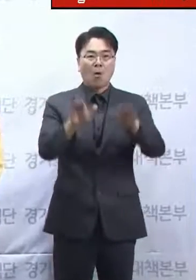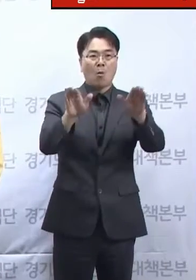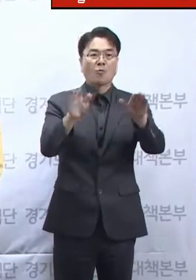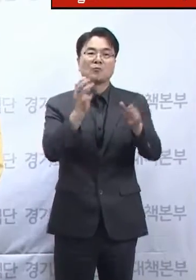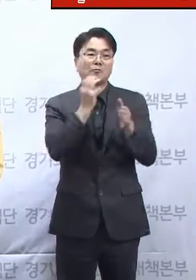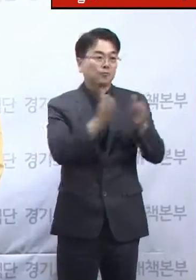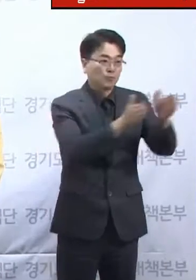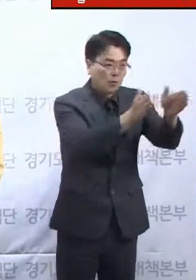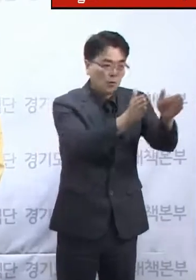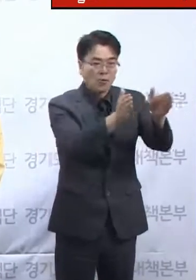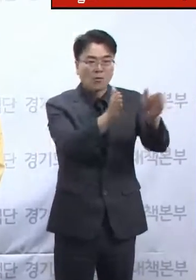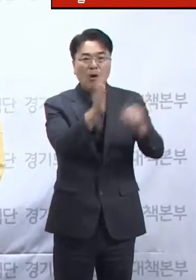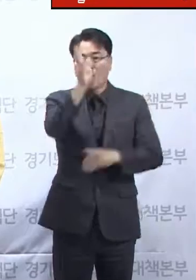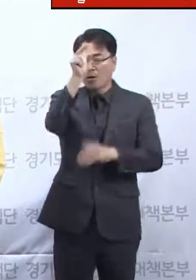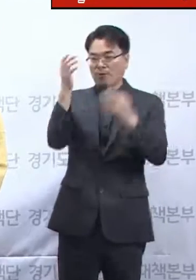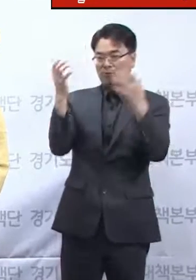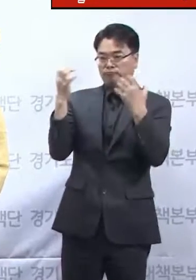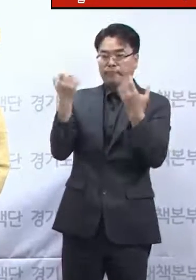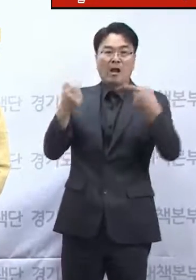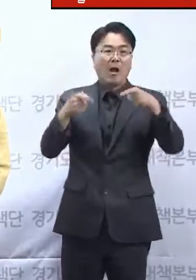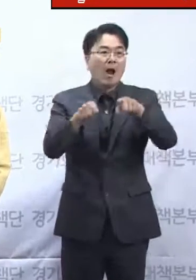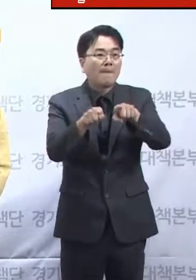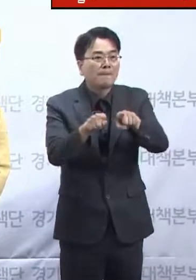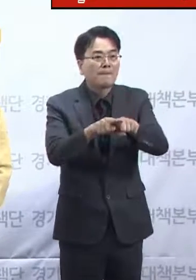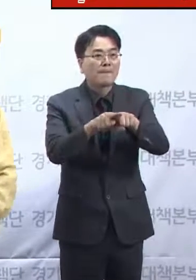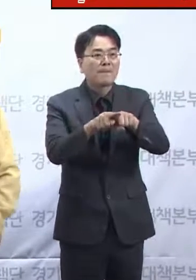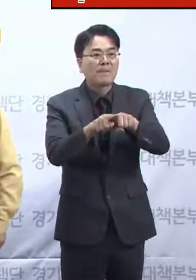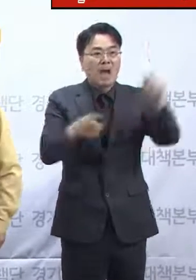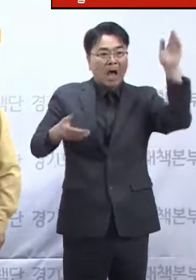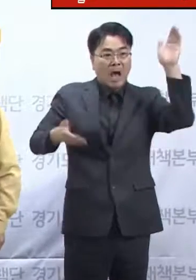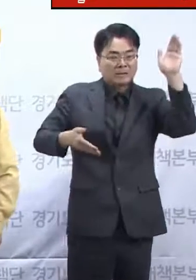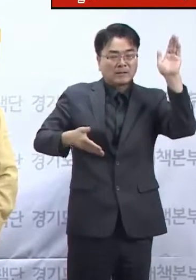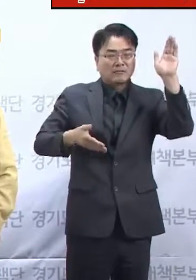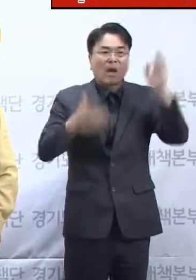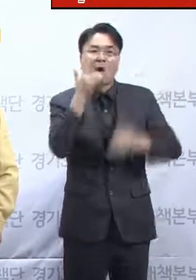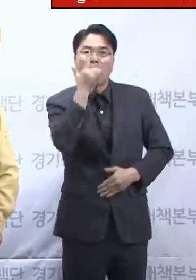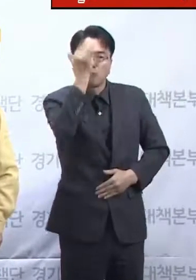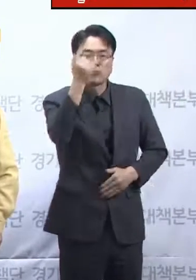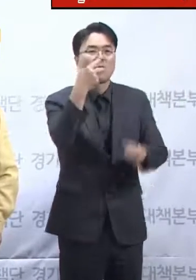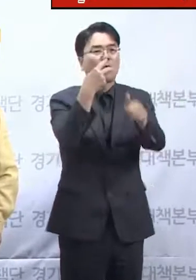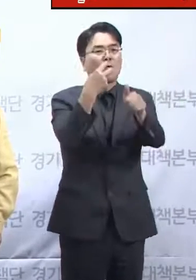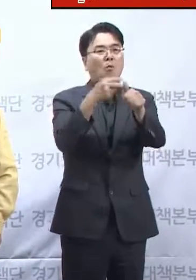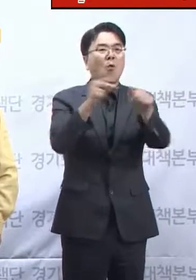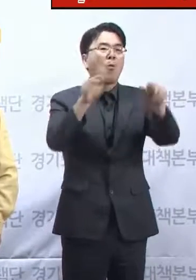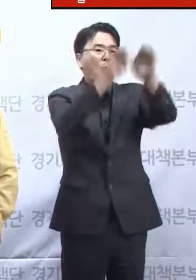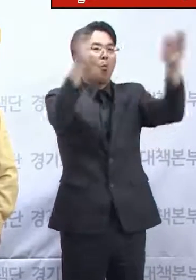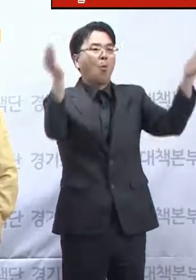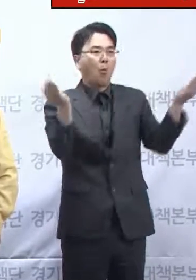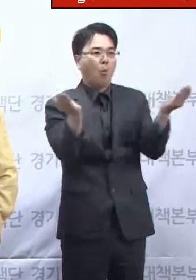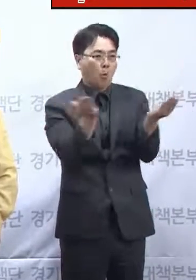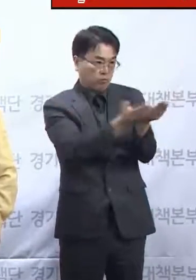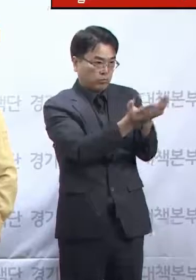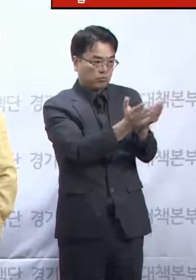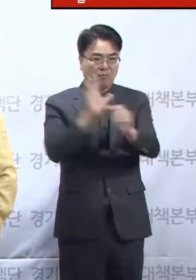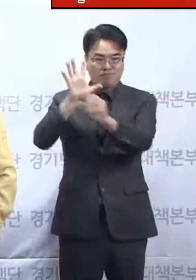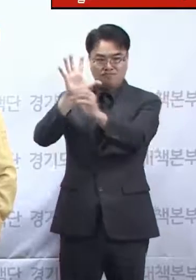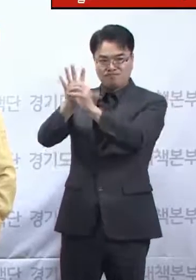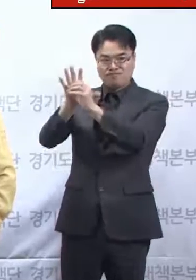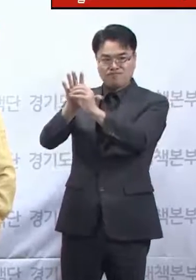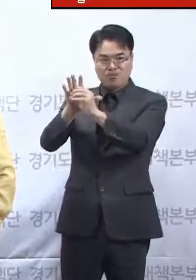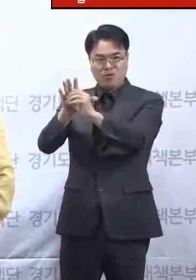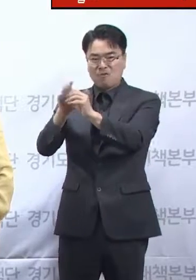경기도와 경기도 경찰청과 함께 우리 학생과 학부모, 교사들을 모두 코로나19로부터